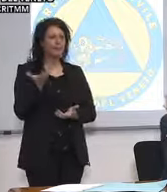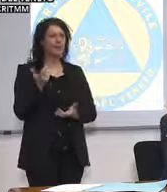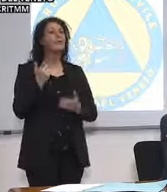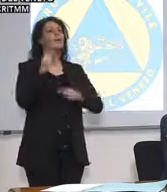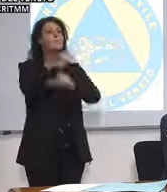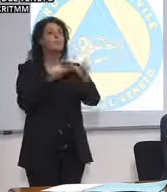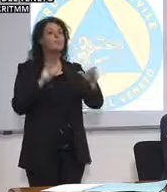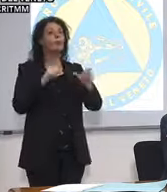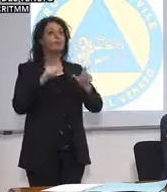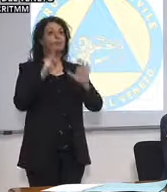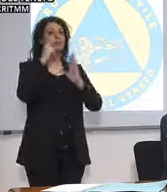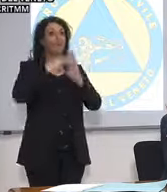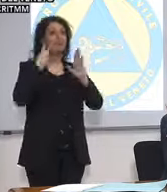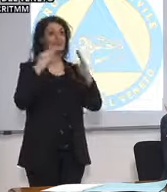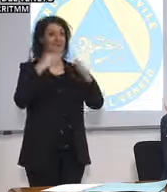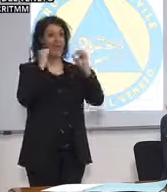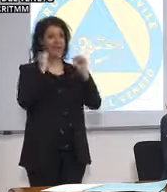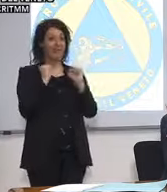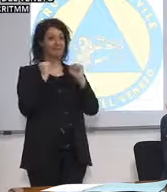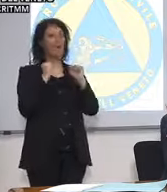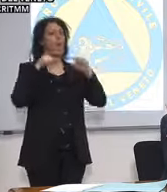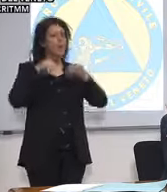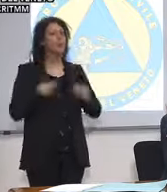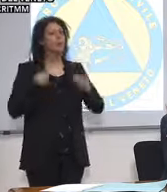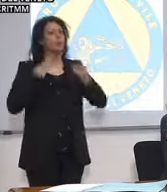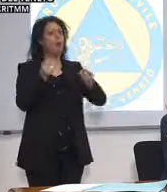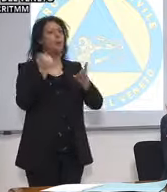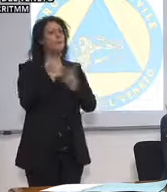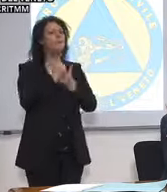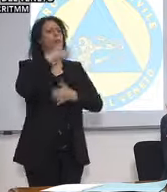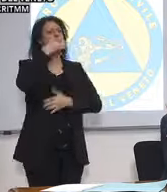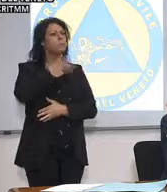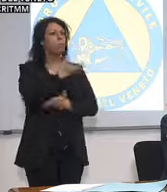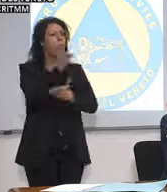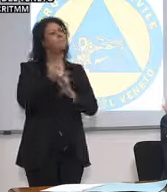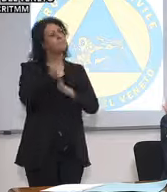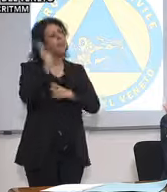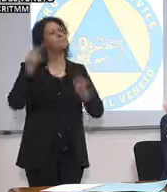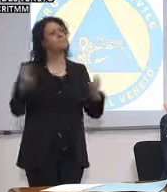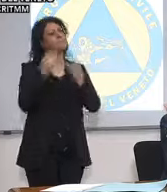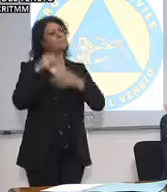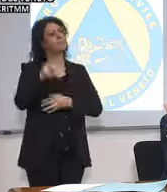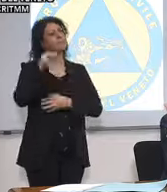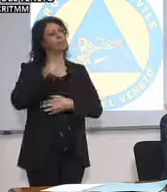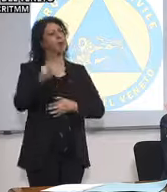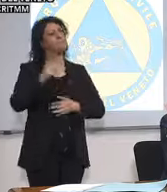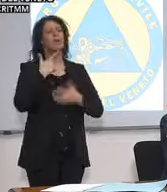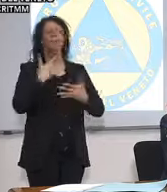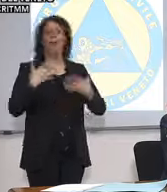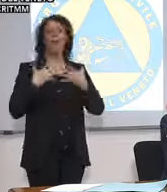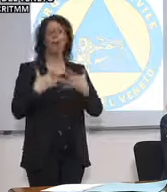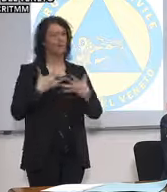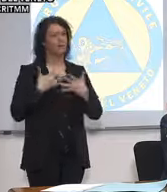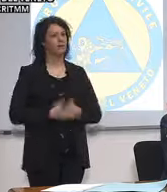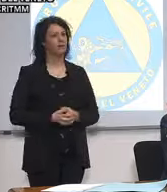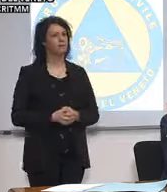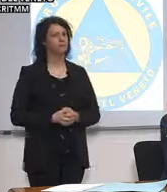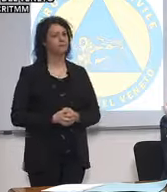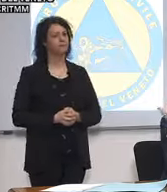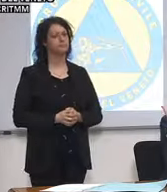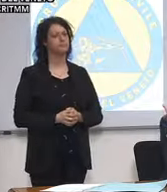cominciamo a dire che vada a farsi una passeggiata, a respirare un po' d'aria, dando anche un segno, come si può dire, di